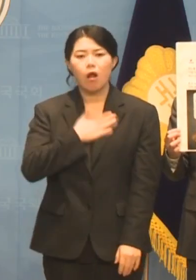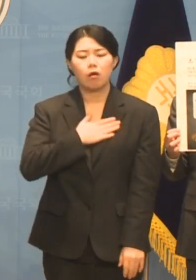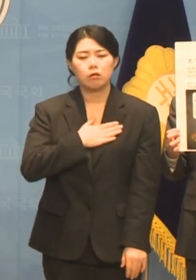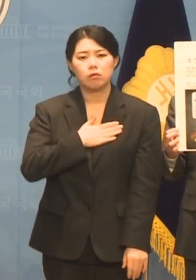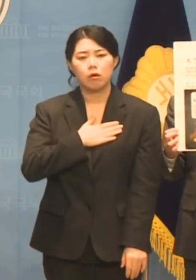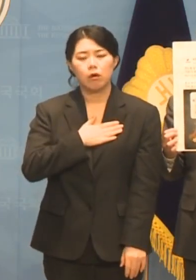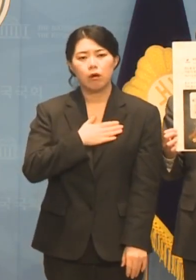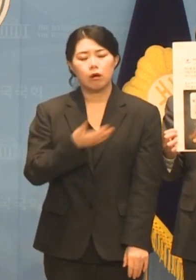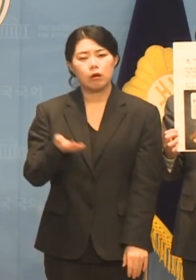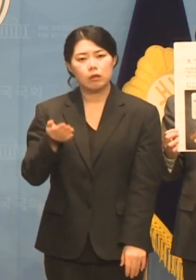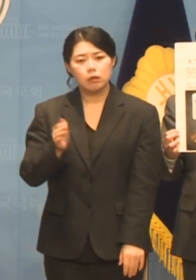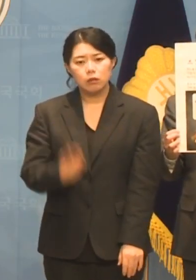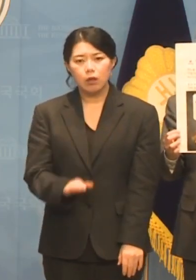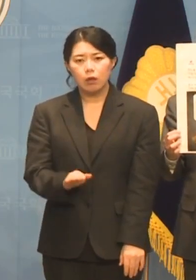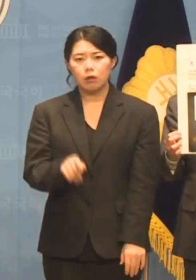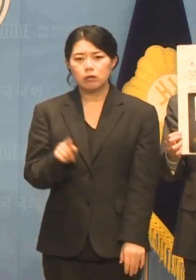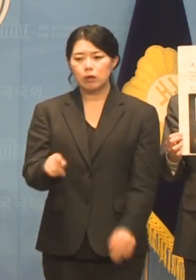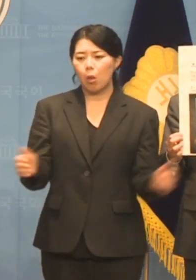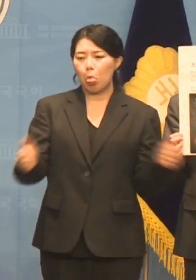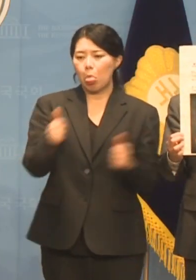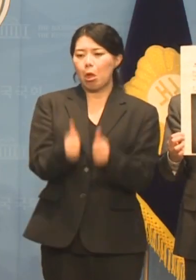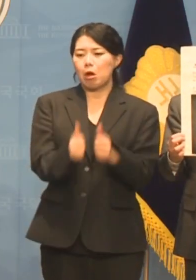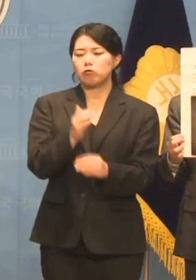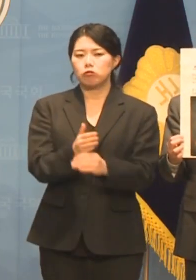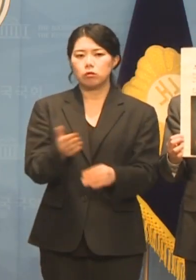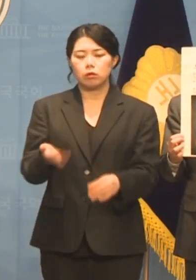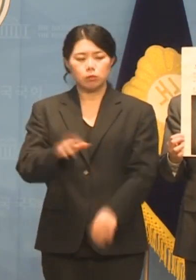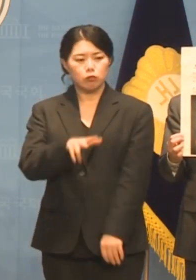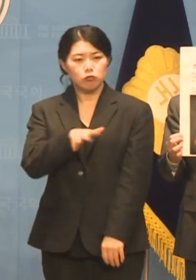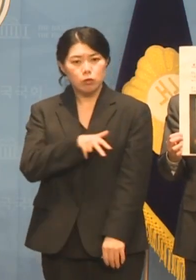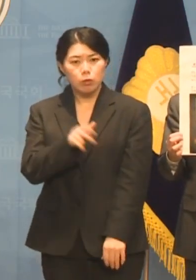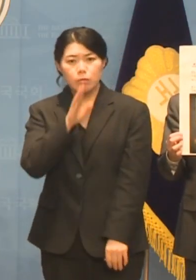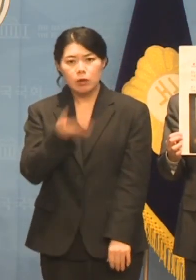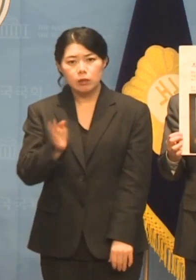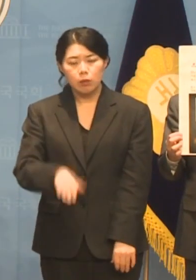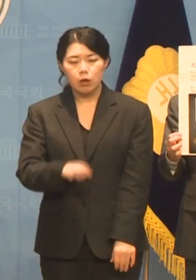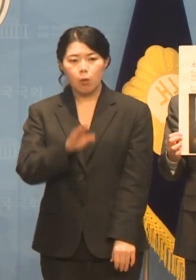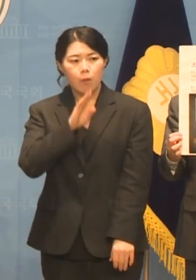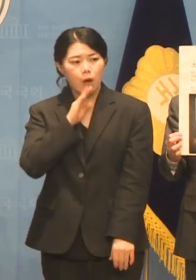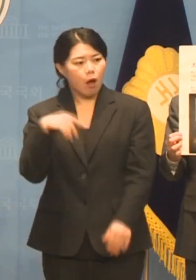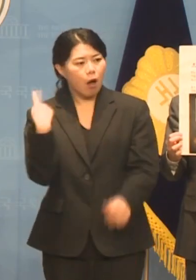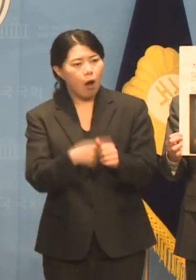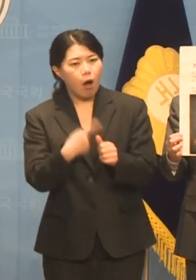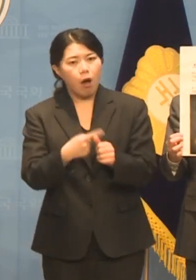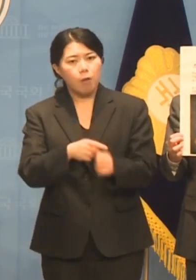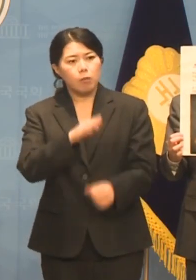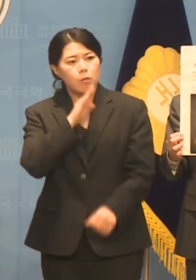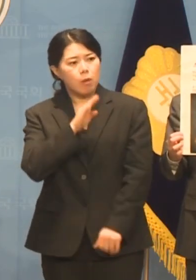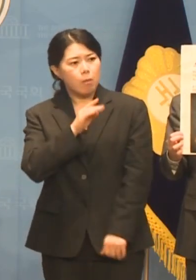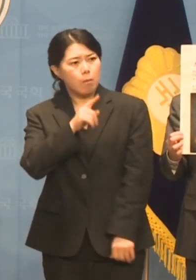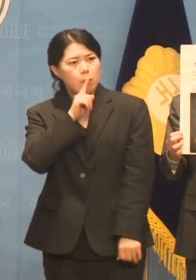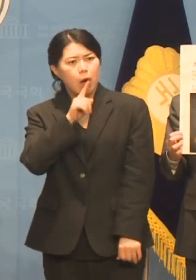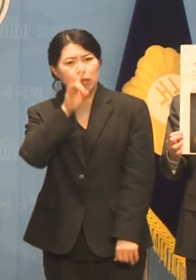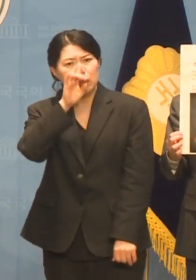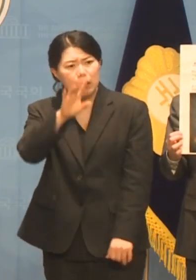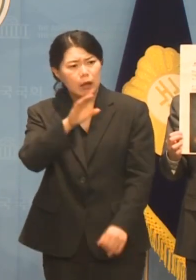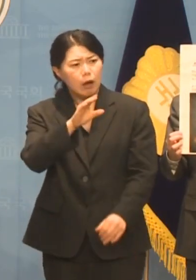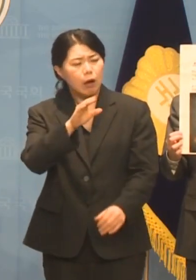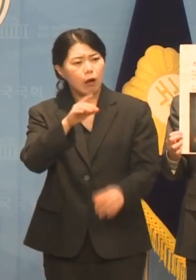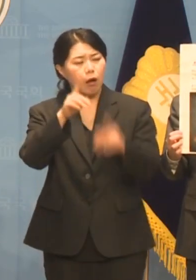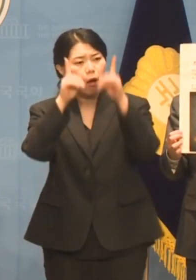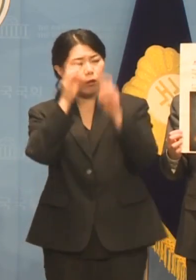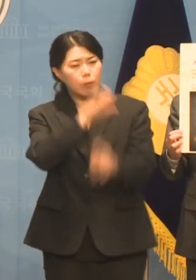진짜로. 근데 경쟁관계에 있는 정당의 국회의원이라 하더라도 이렇게 모욕적이고 말이 안 되는 사진을 올릴 수 있는지